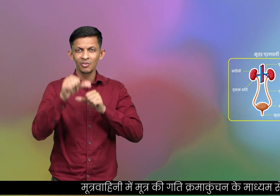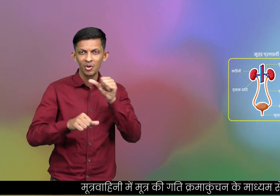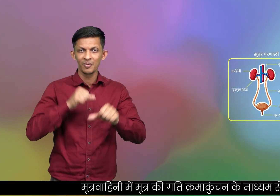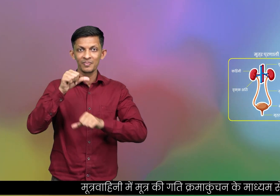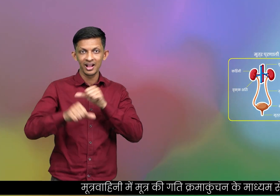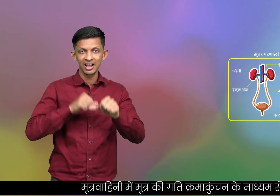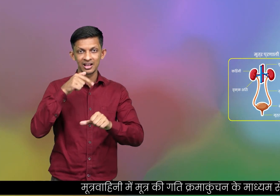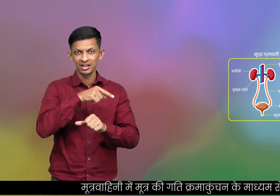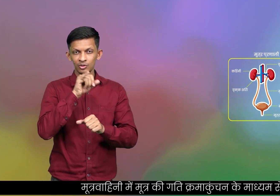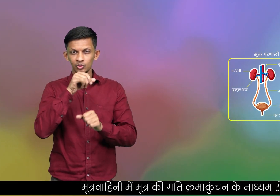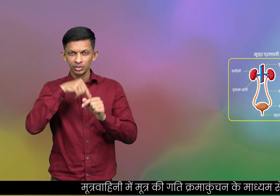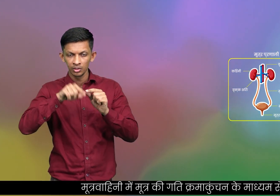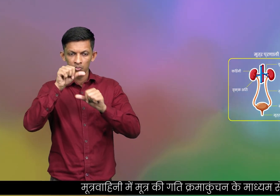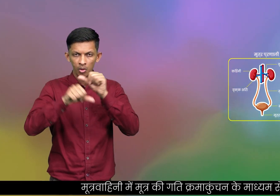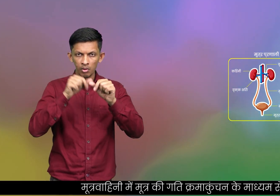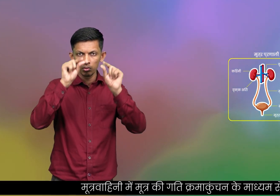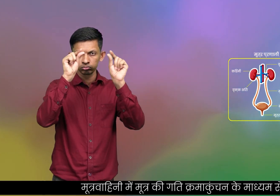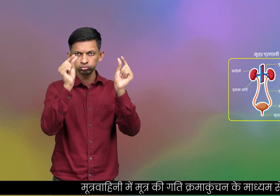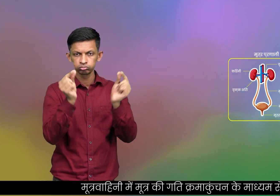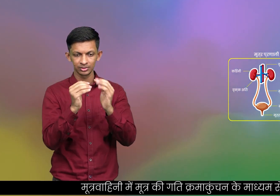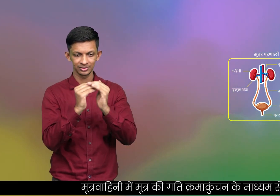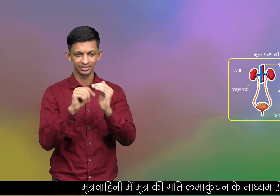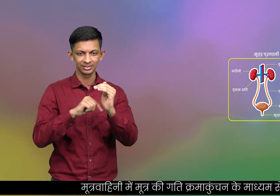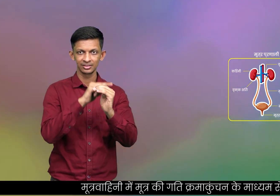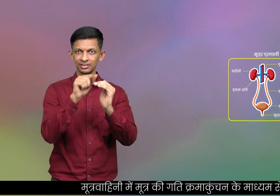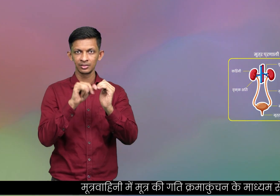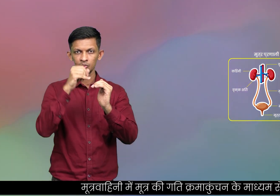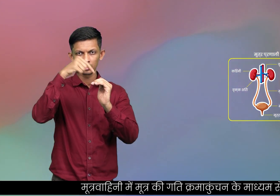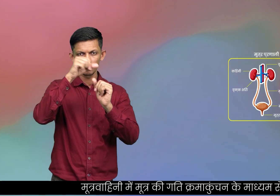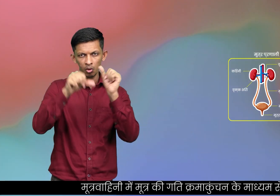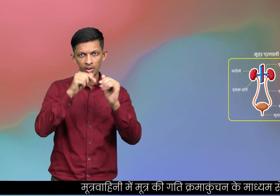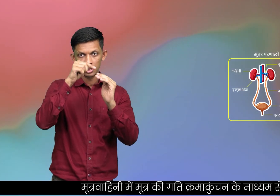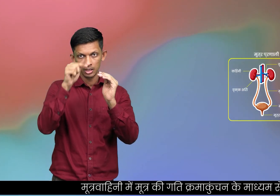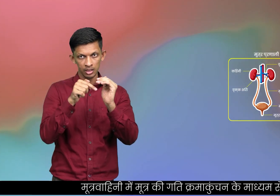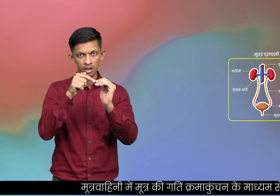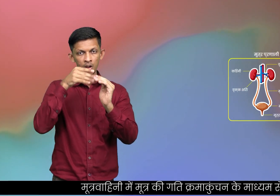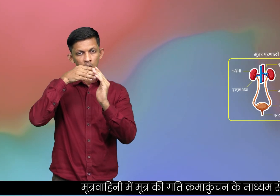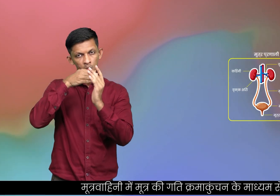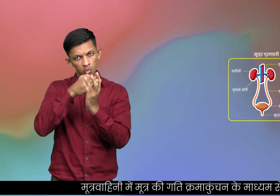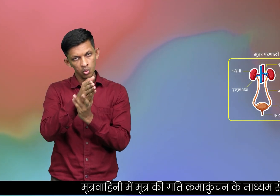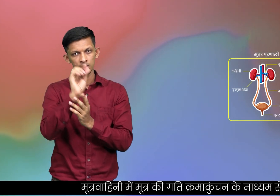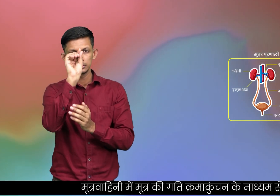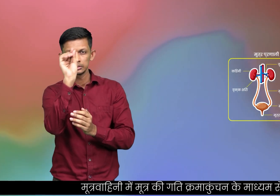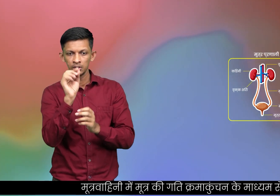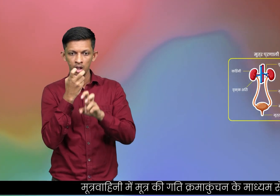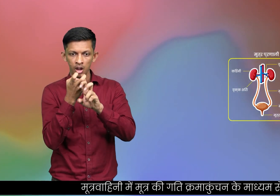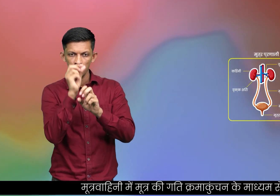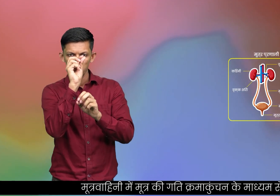मूत्रवाहिनी में मूत्र की गति क्रमाकुंचन के माध्यम से होती है।